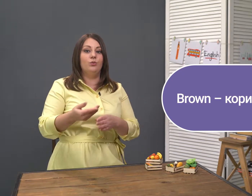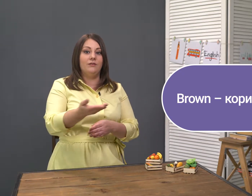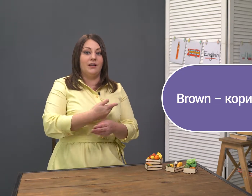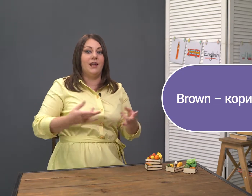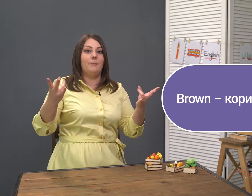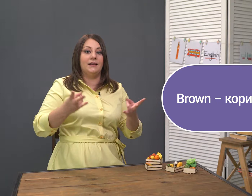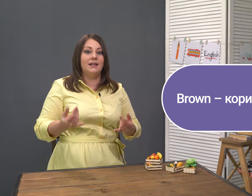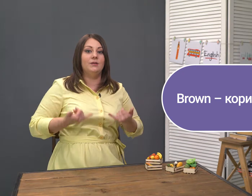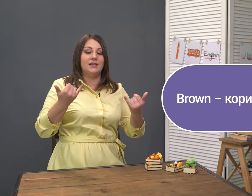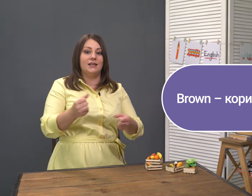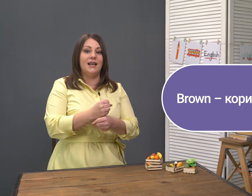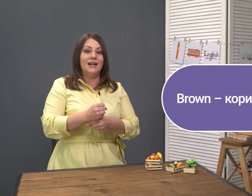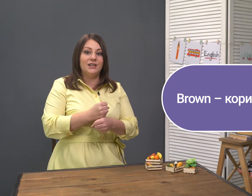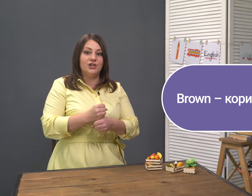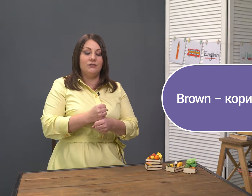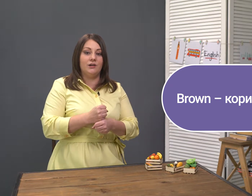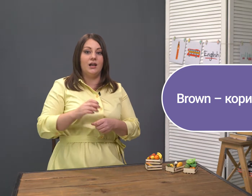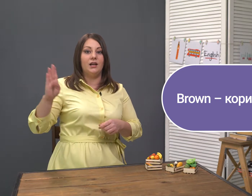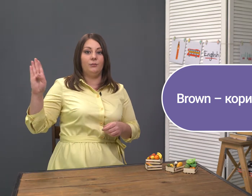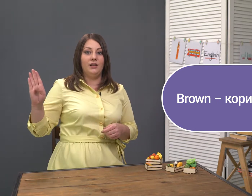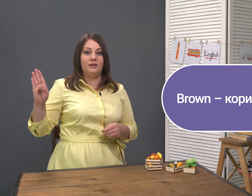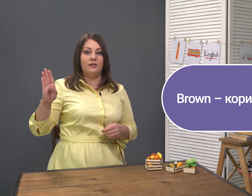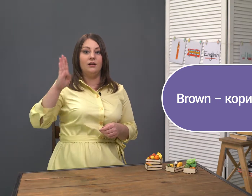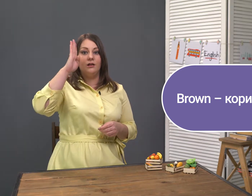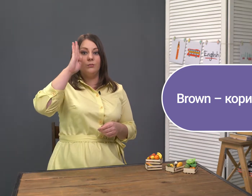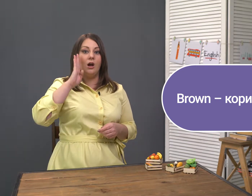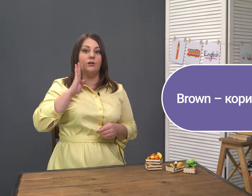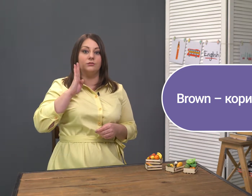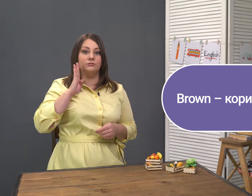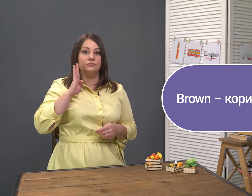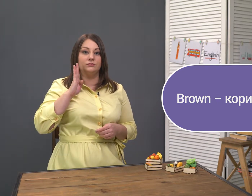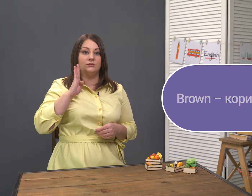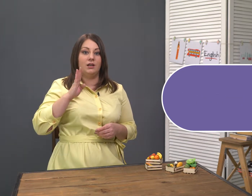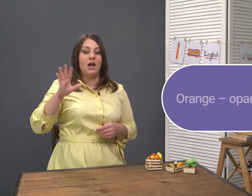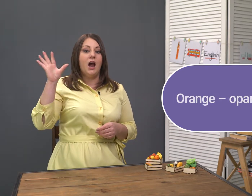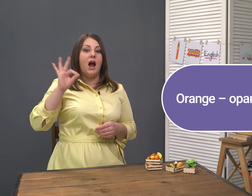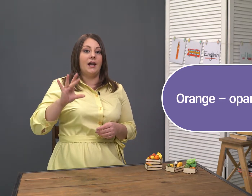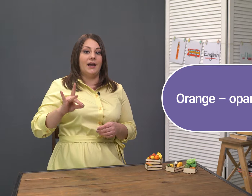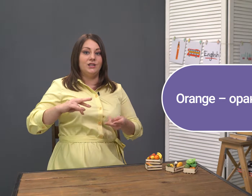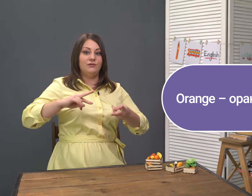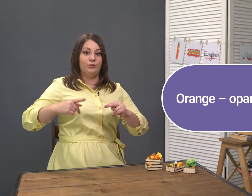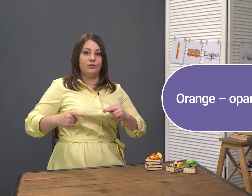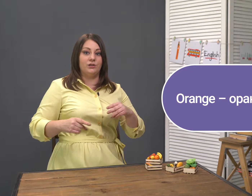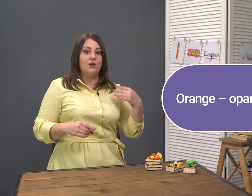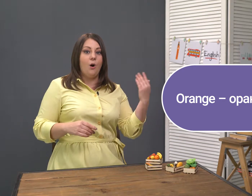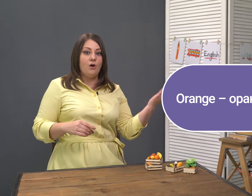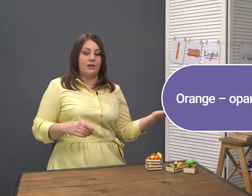буква нам понадобится для коричневого. B. Brown. Оранжевый будет orange.